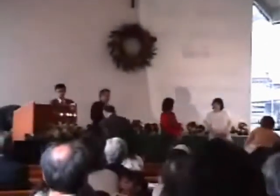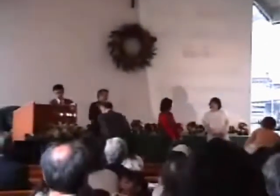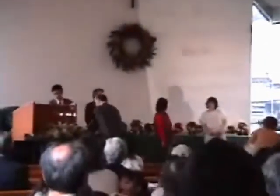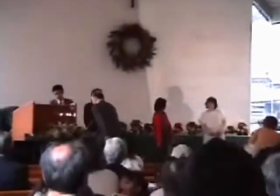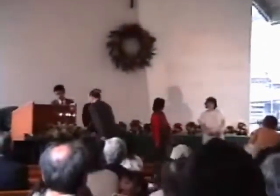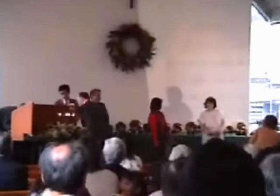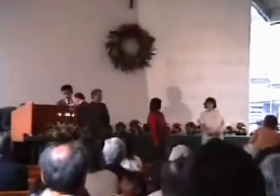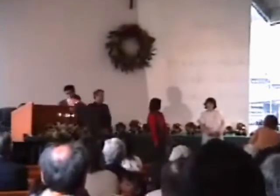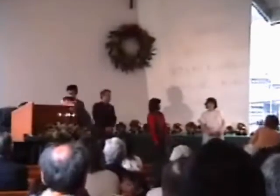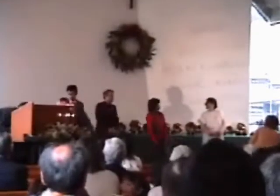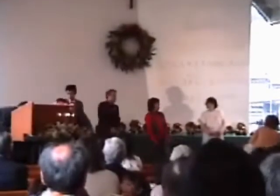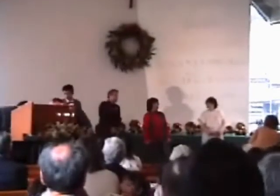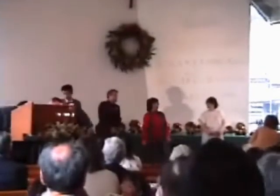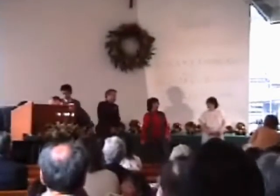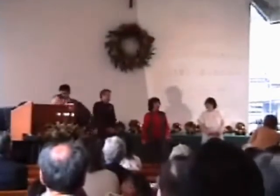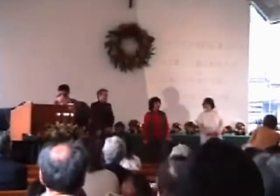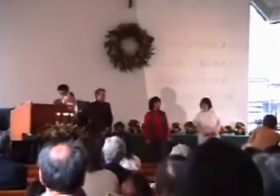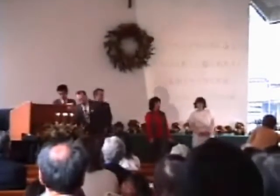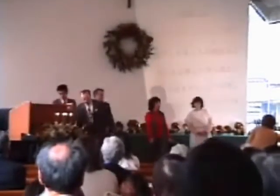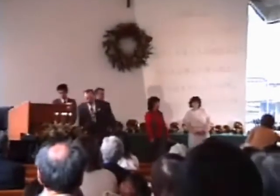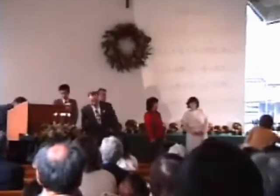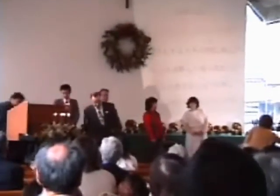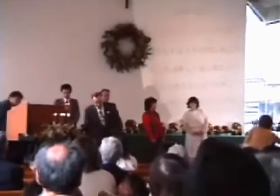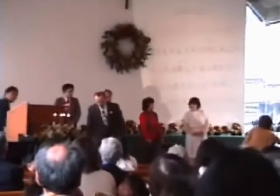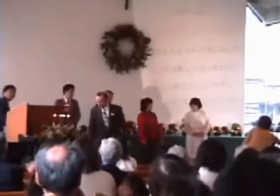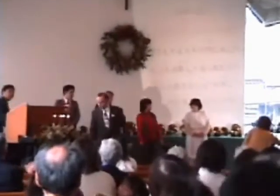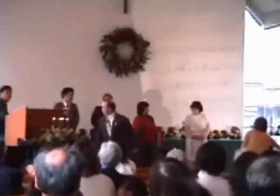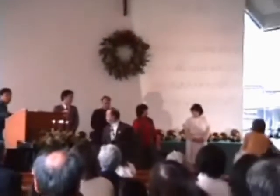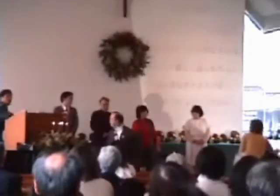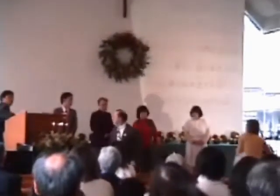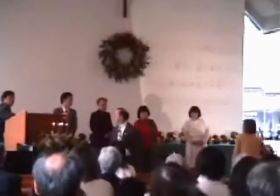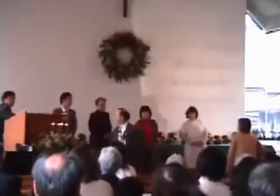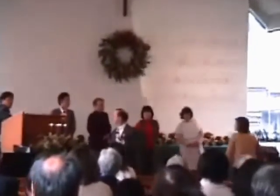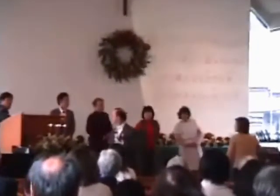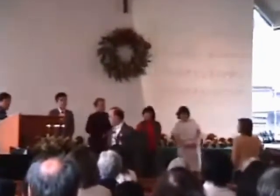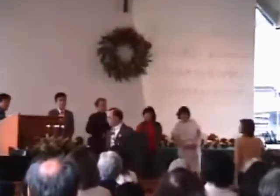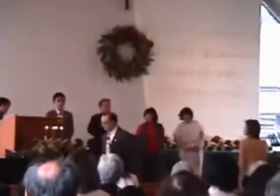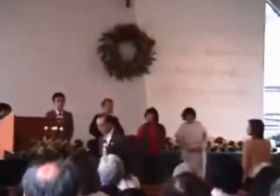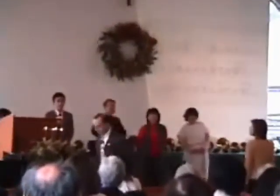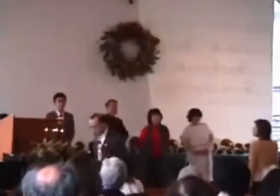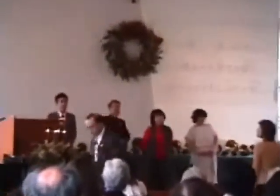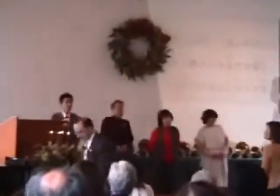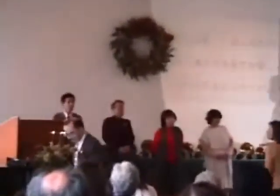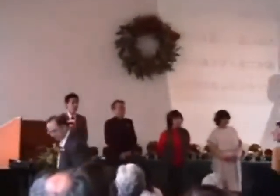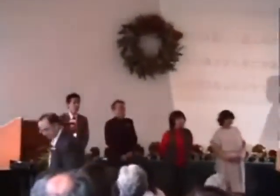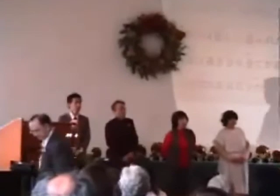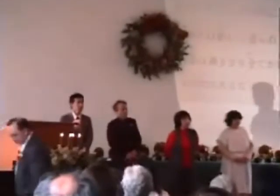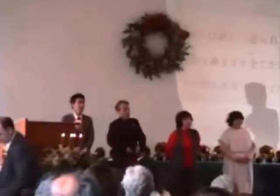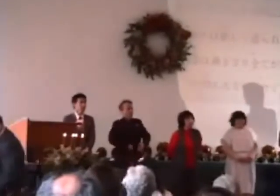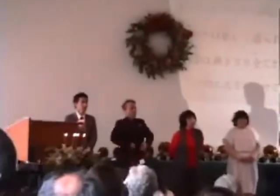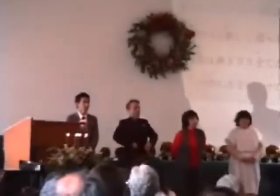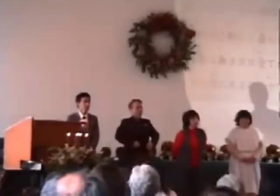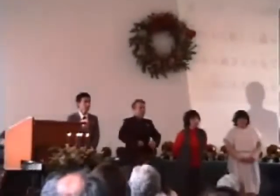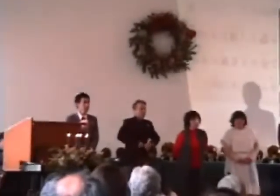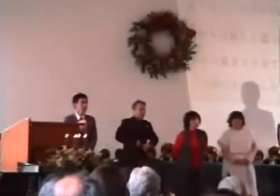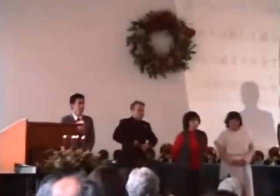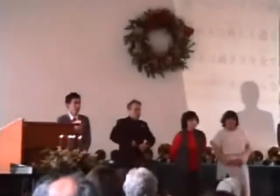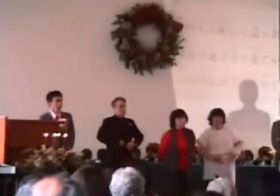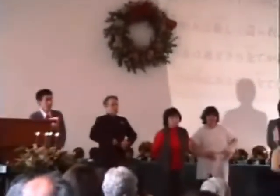今から誰でもキリストのうちにという賛美を皆さんもご一緒にどうぞお願いいたします